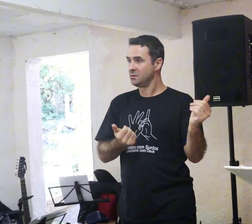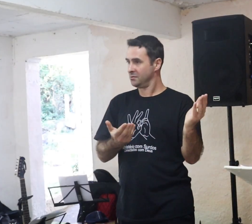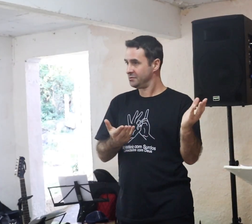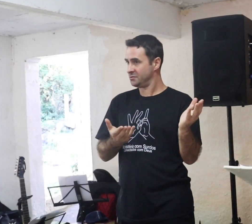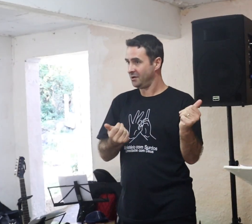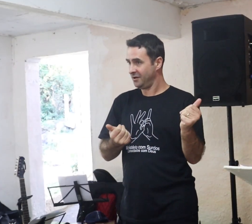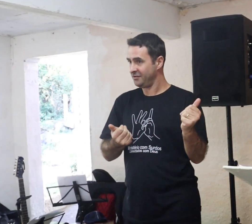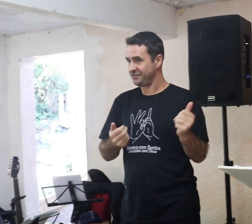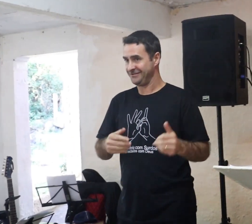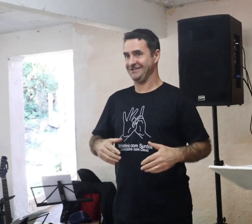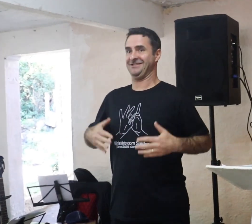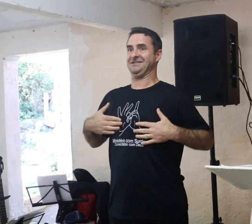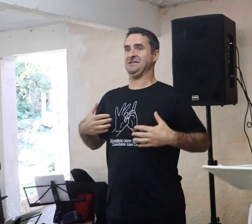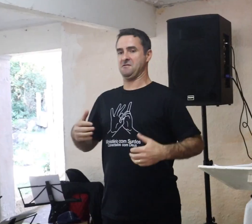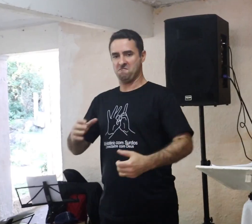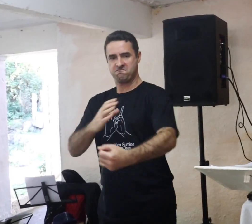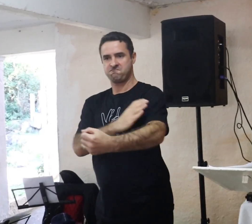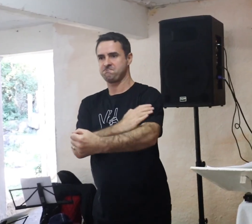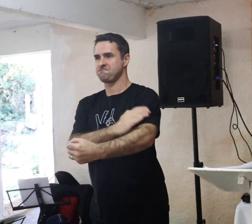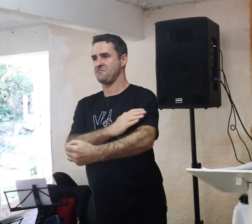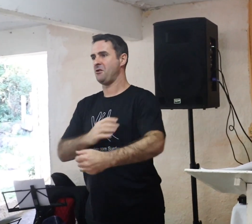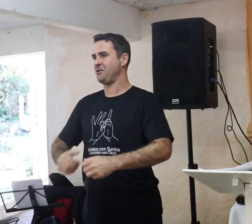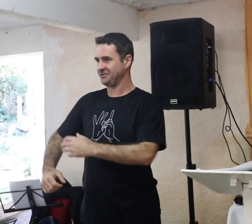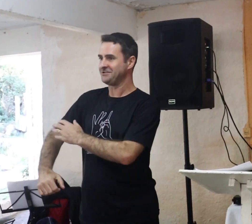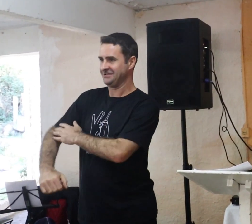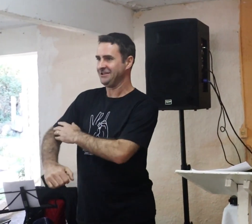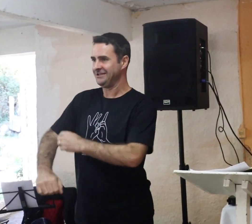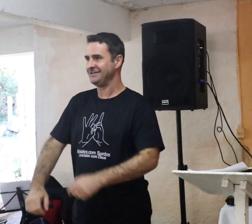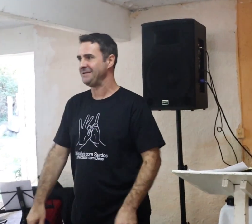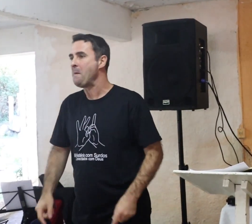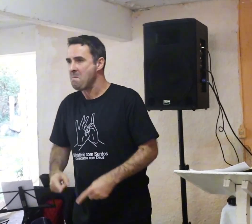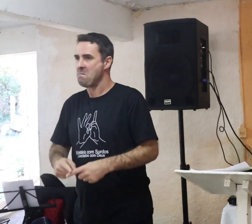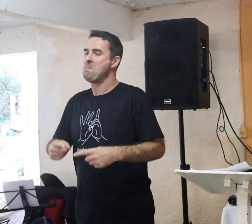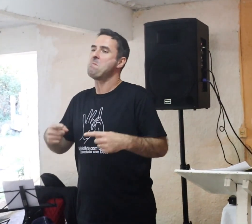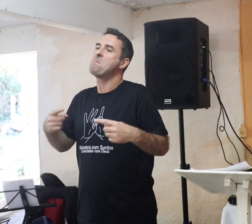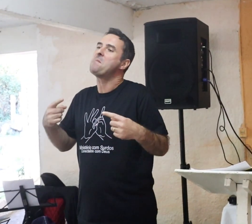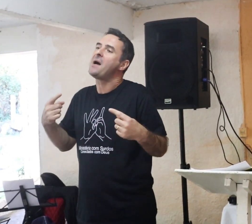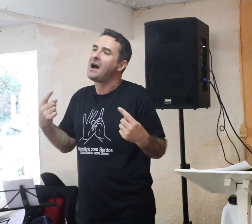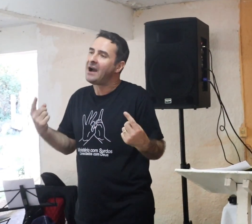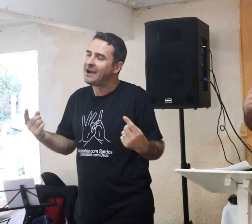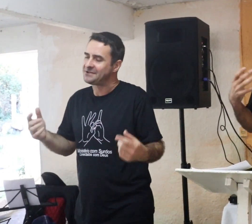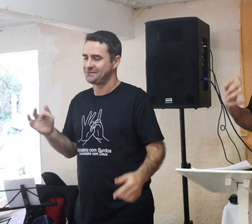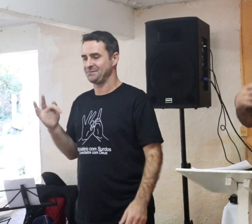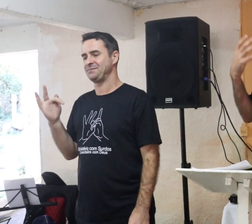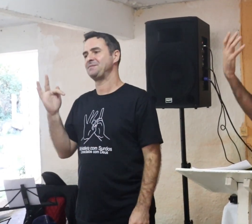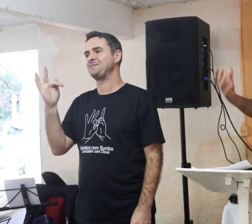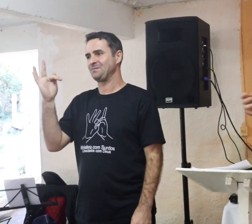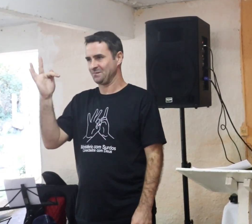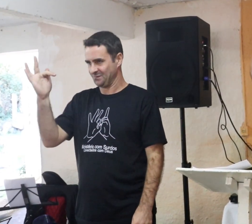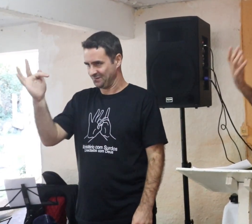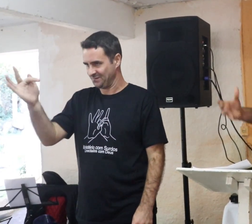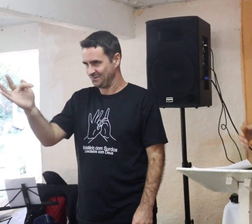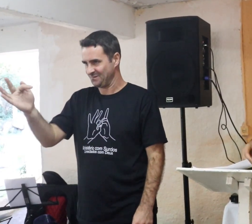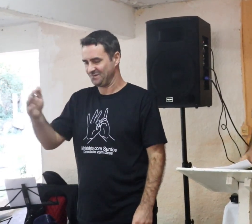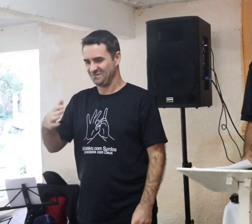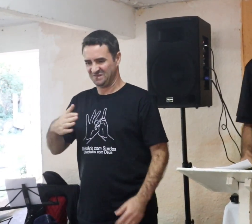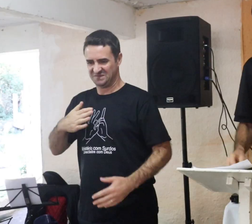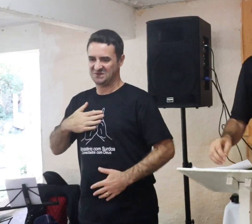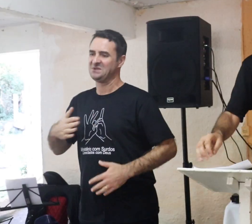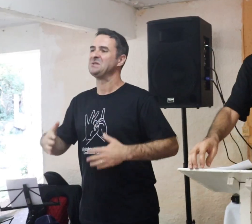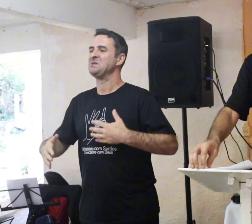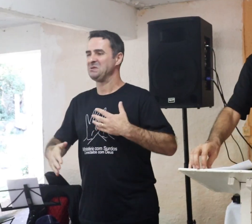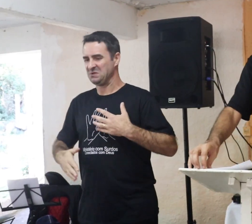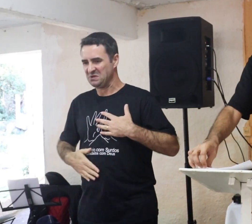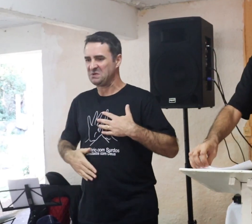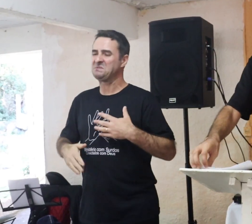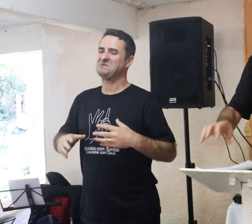bem jovens, que normalmente não estão muito focados nisso, porque eles estão no auge, não é isso? Do vigor e da força física,